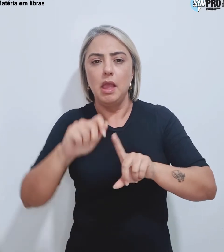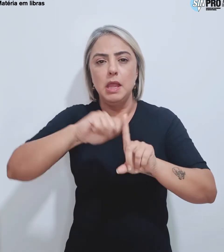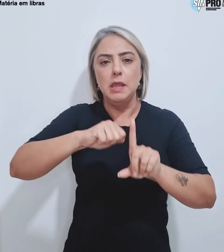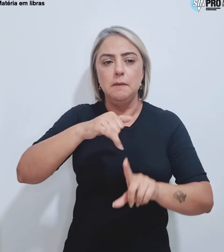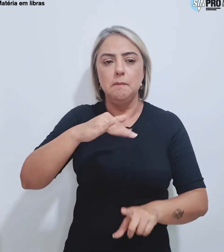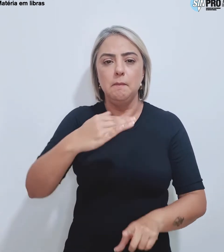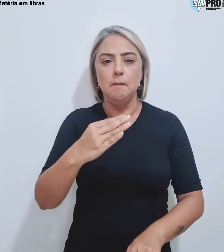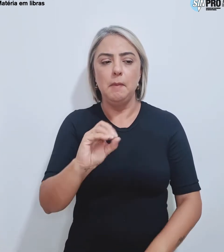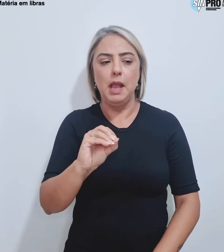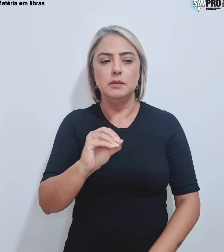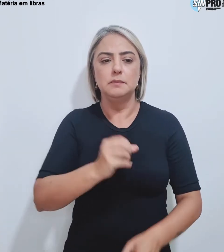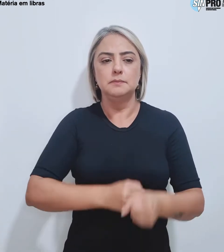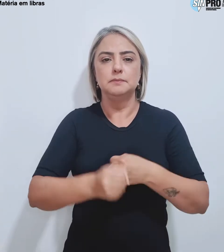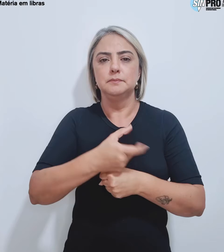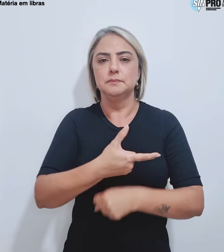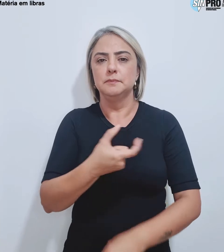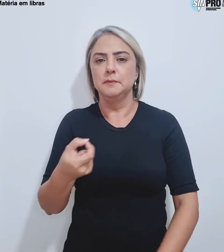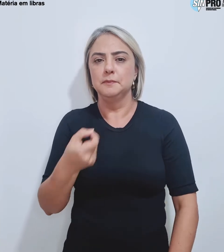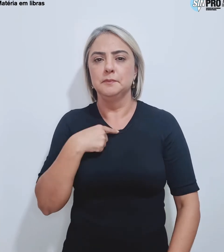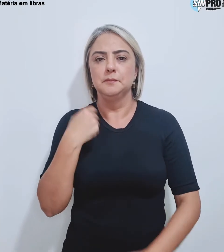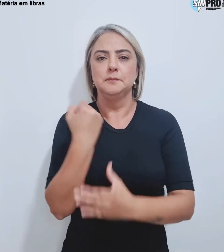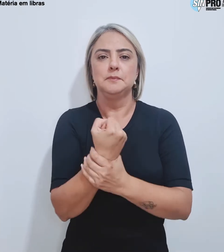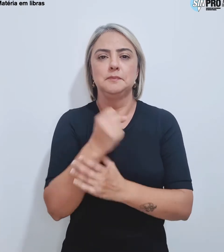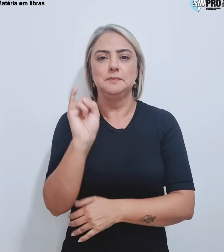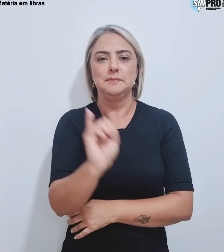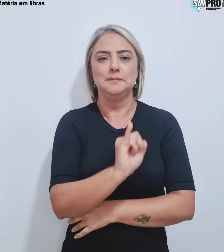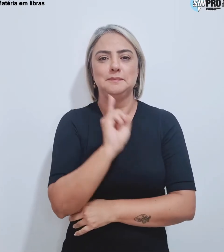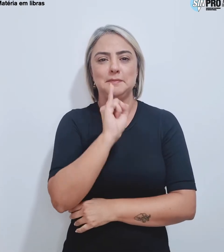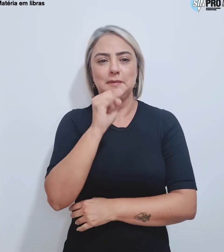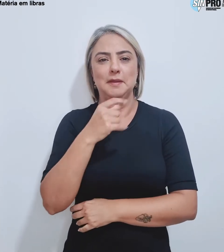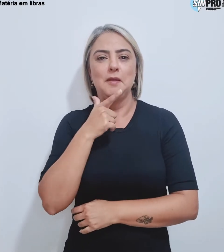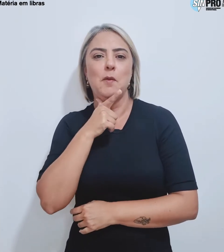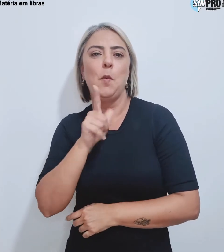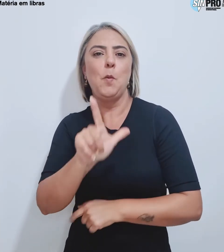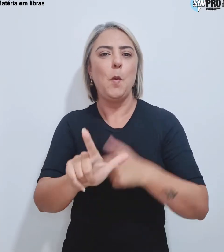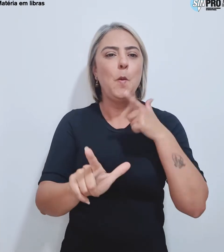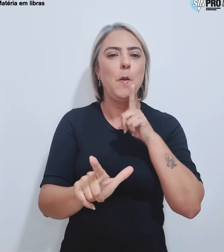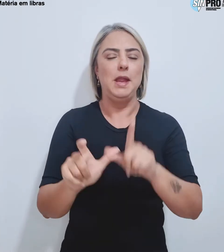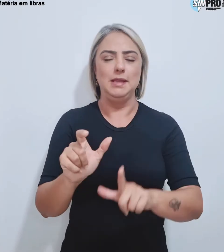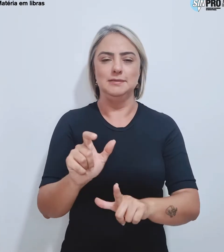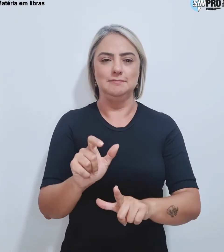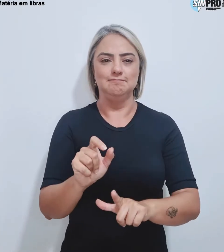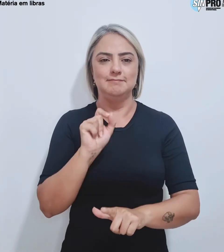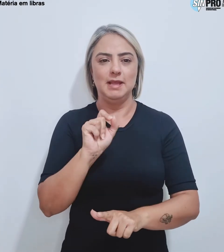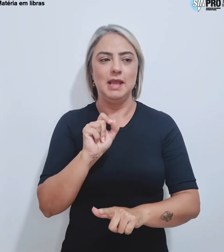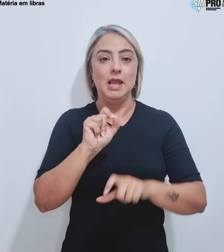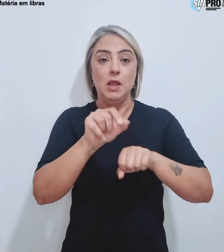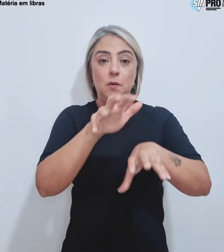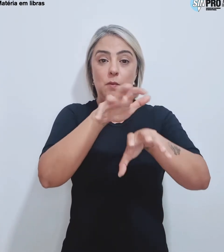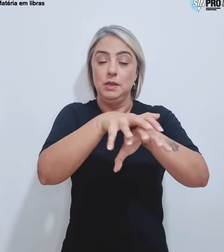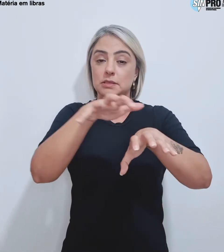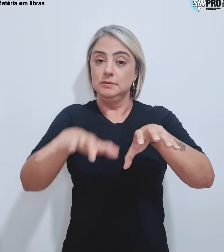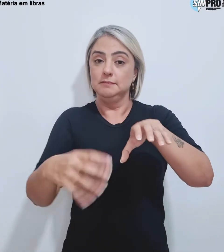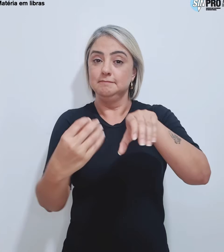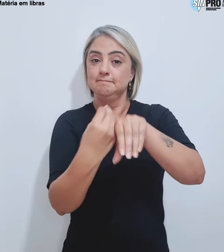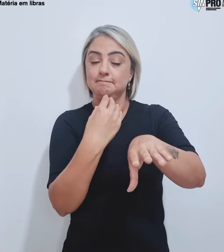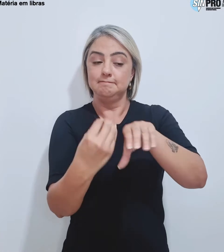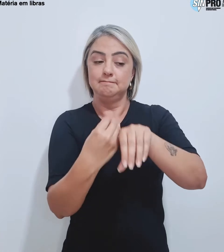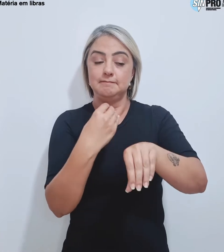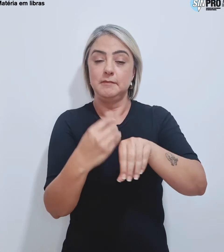em março do ano passado, garantias importantes foram conquistas, como o ensino remoto, que